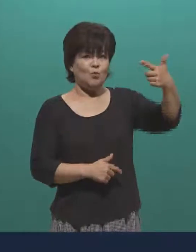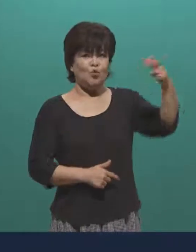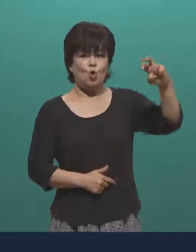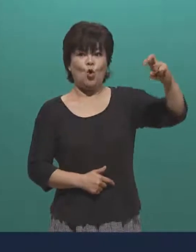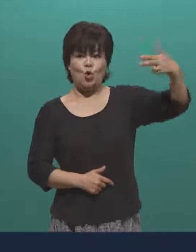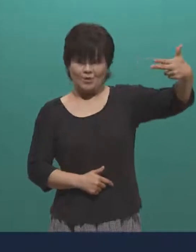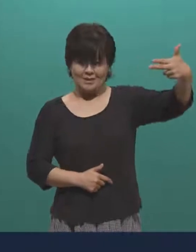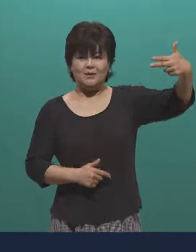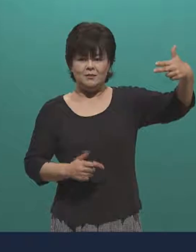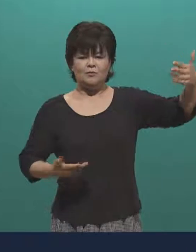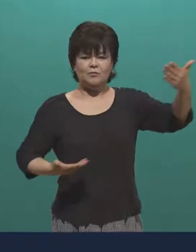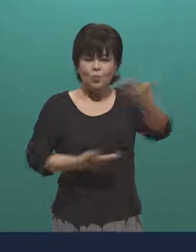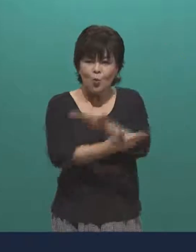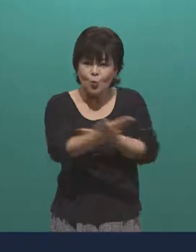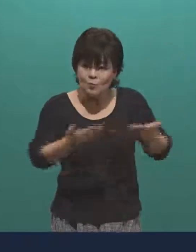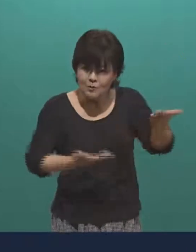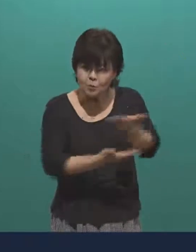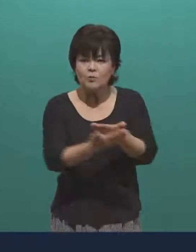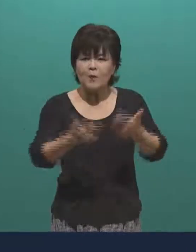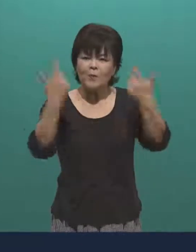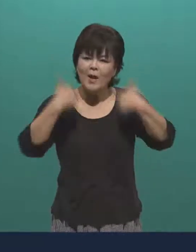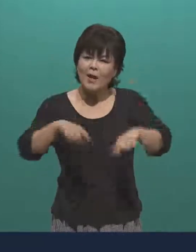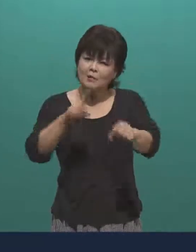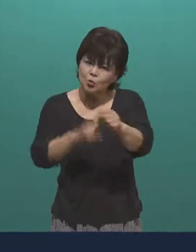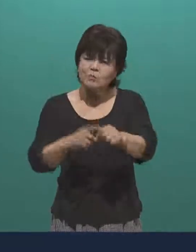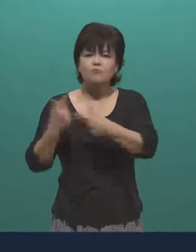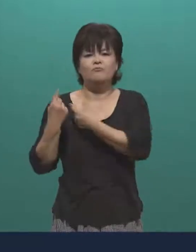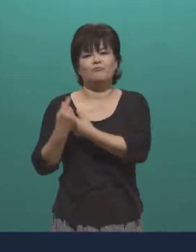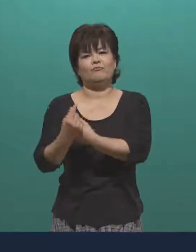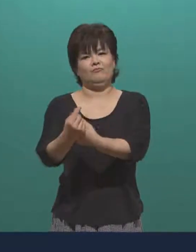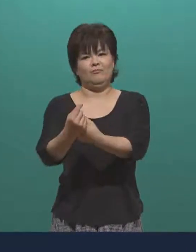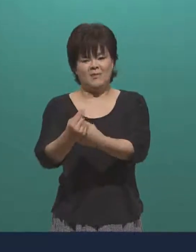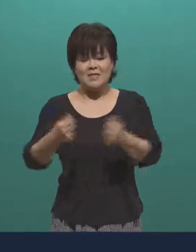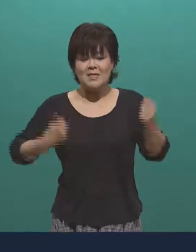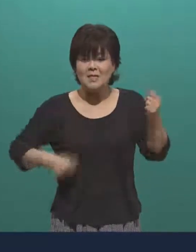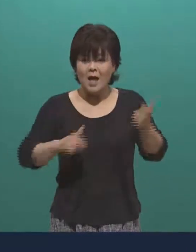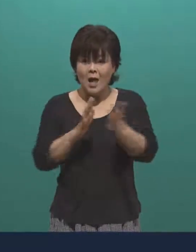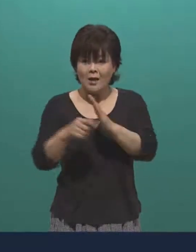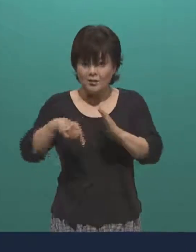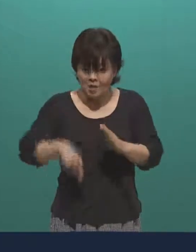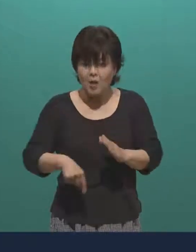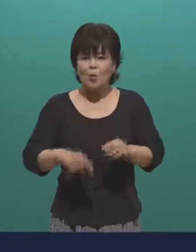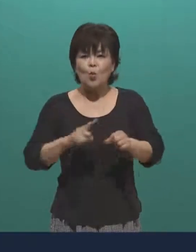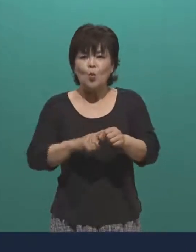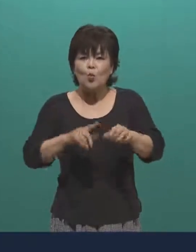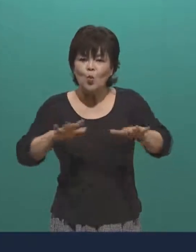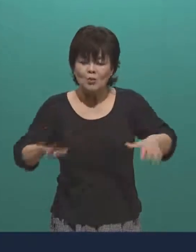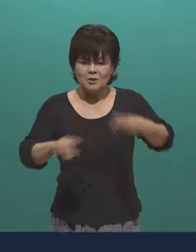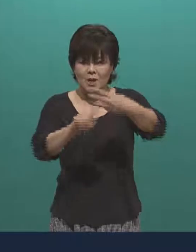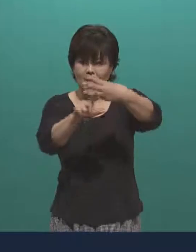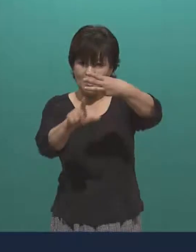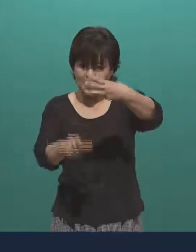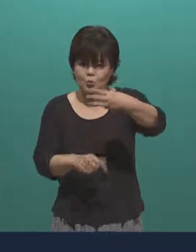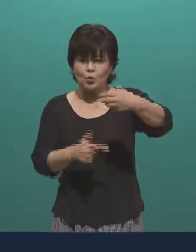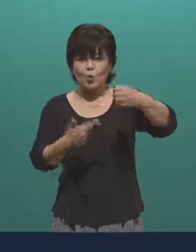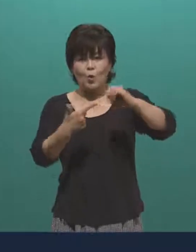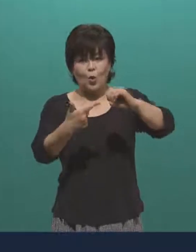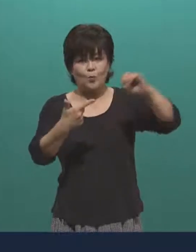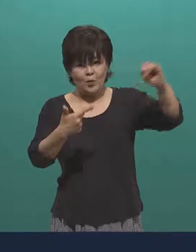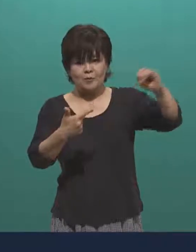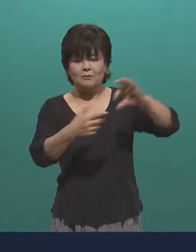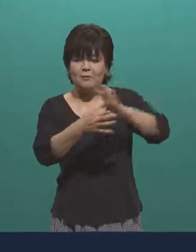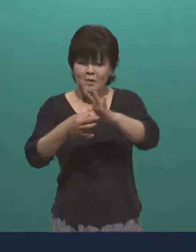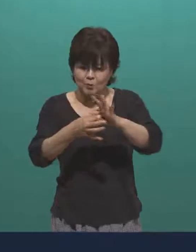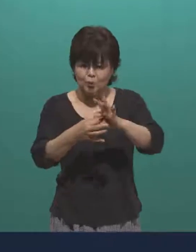滋賀県と根室市ではこうした交流を毎年続けていて、滋賀県からも今年3月